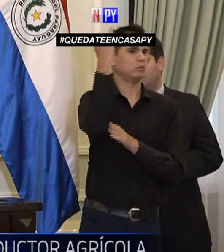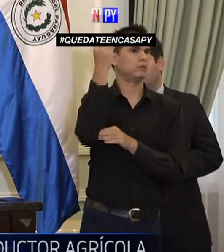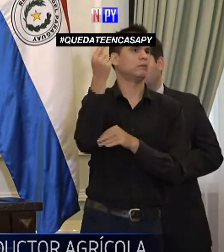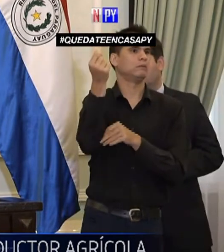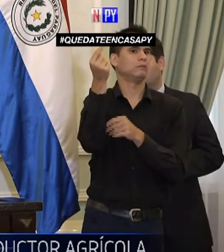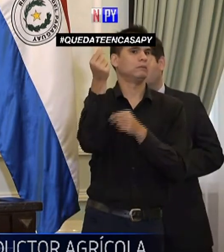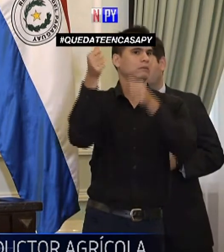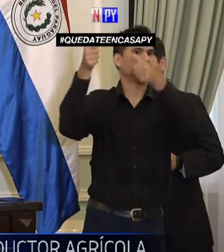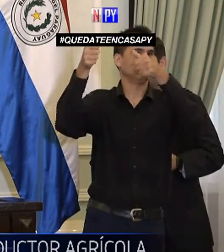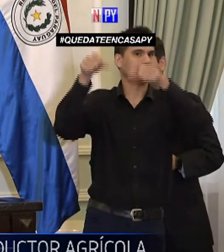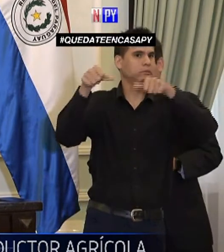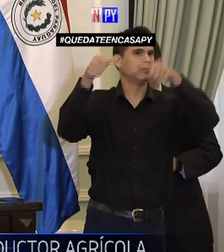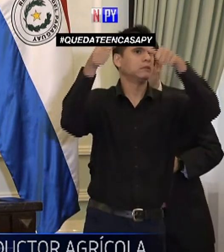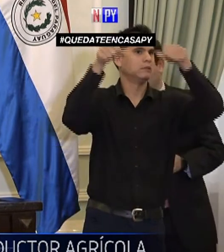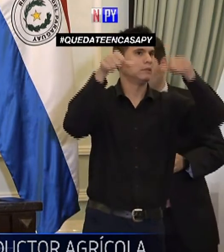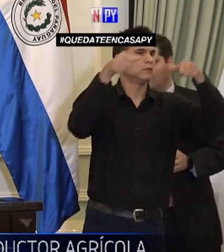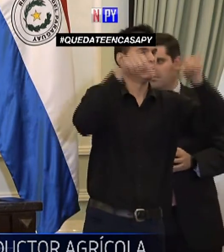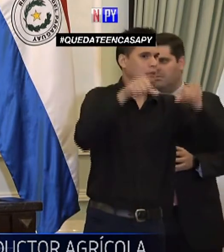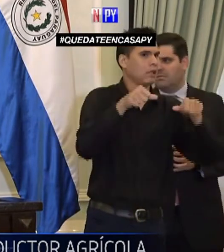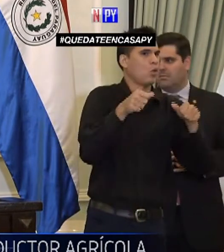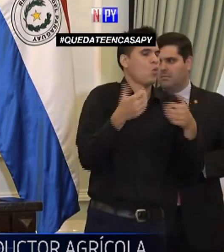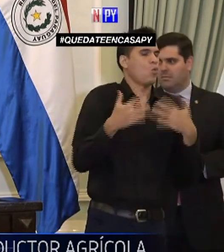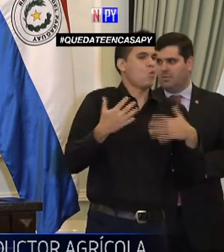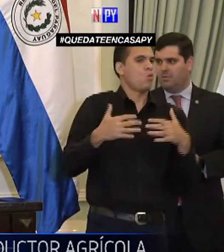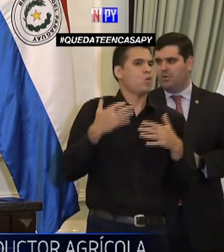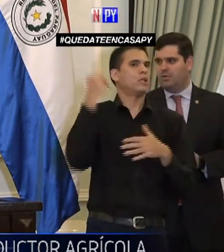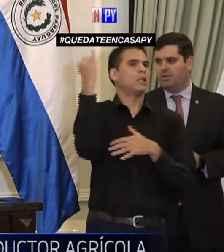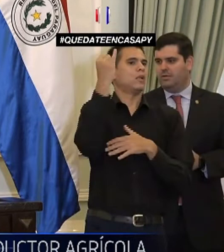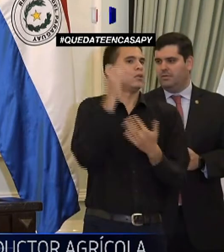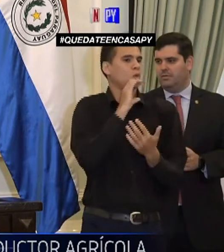precios de las commodities como de la carne?